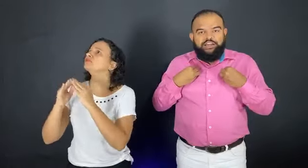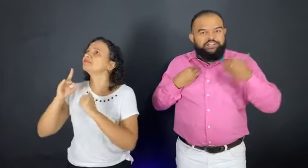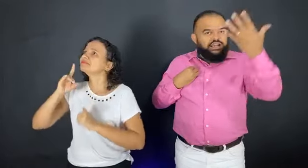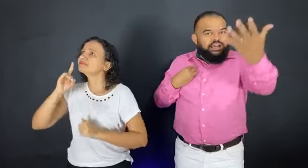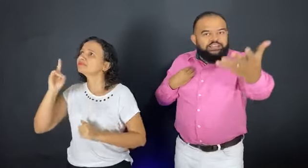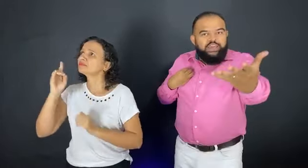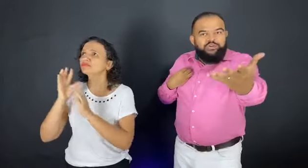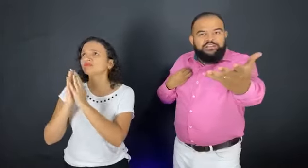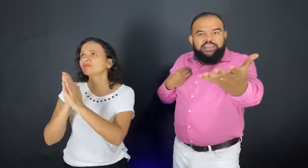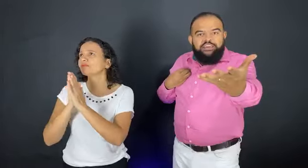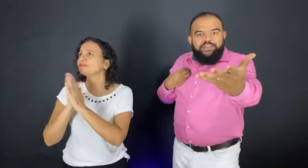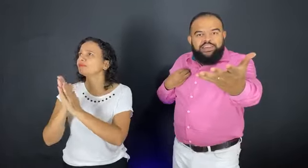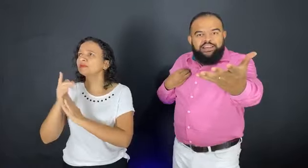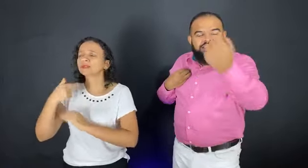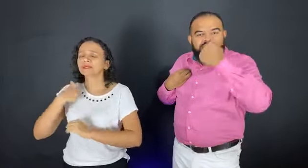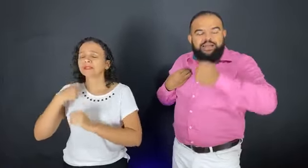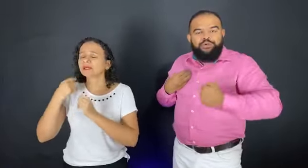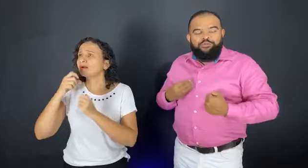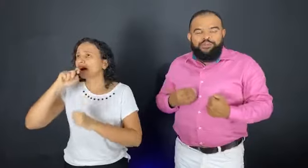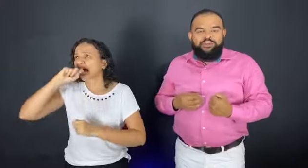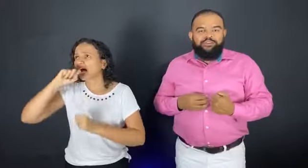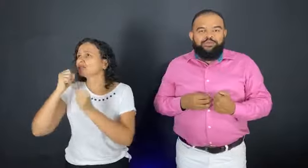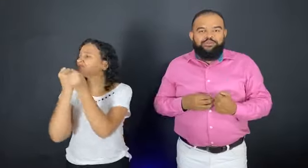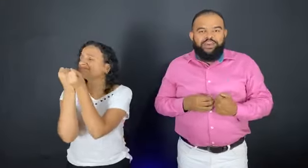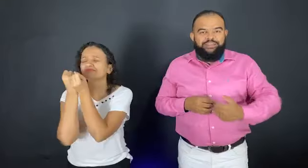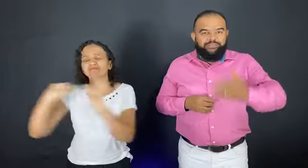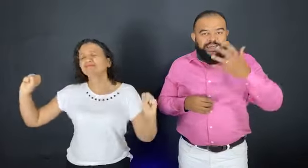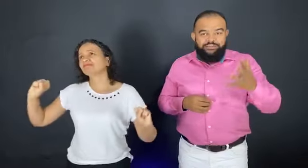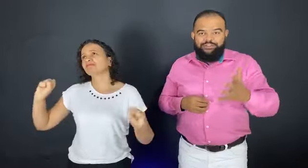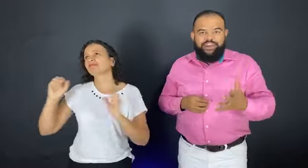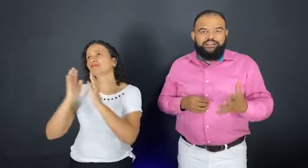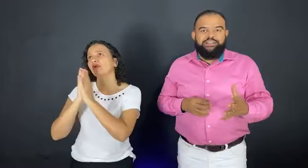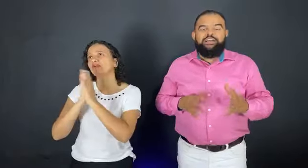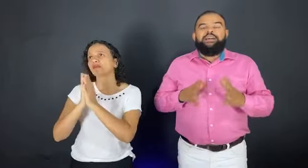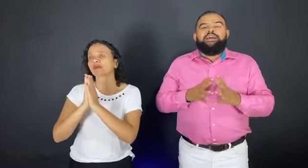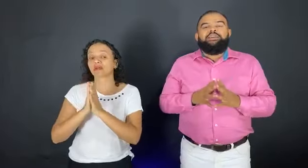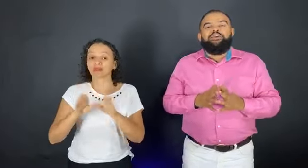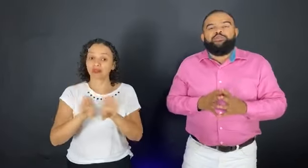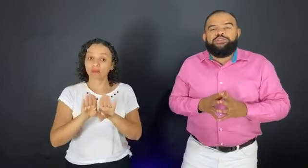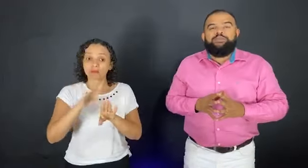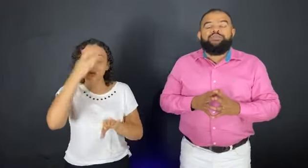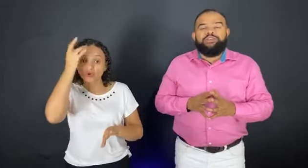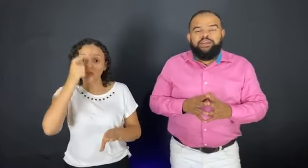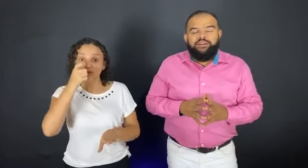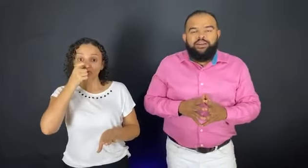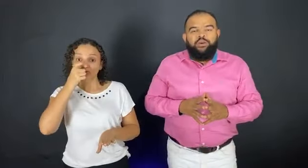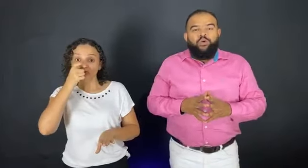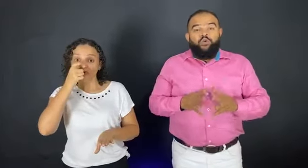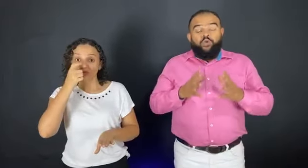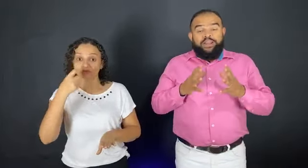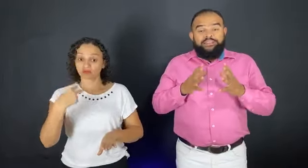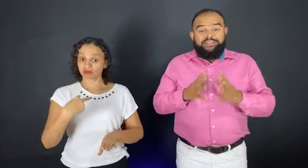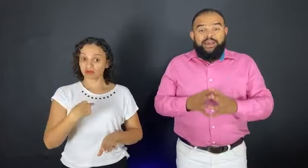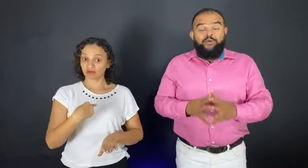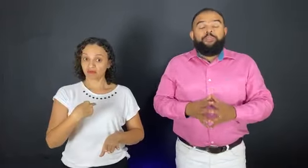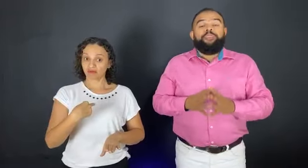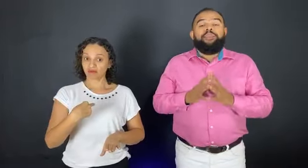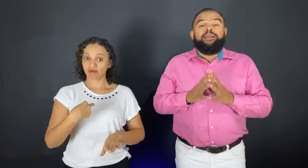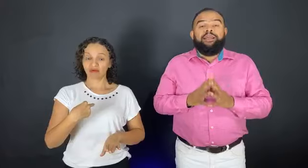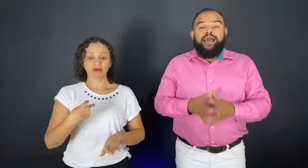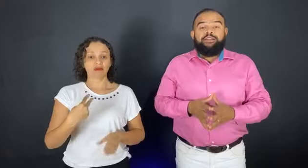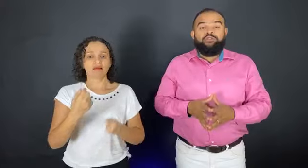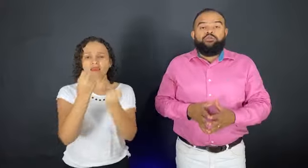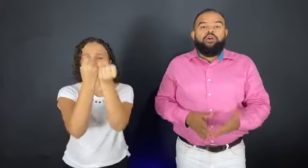da inveja, Deus livre aquele que está me ouvindo e me vendo da inveja, que nós possamos ter um